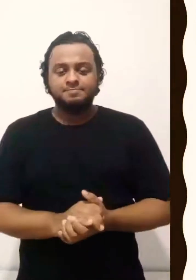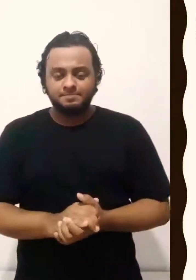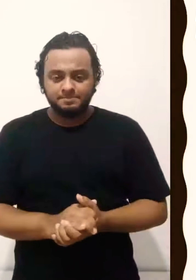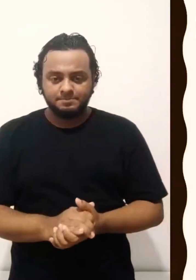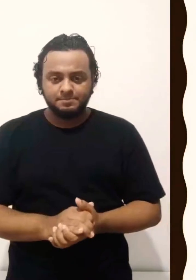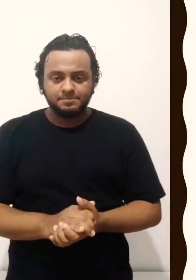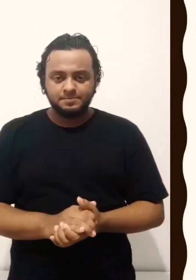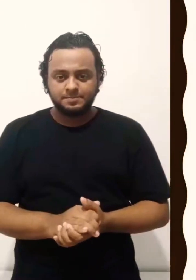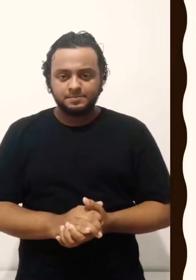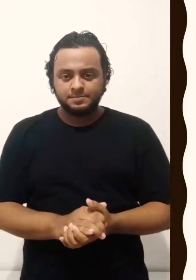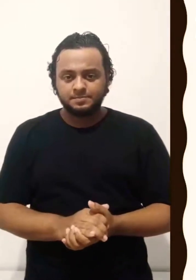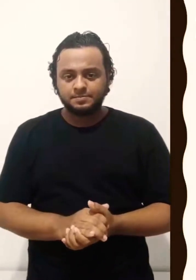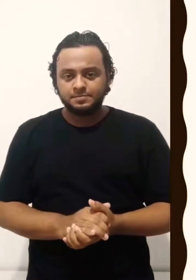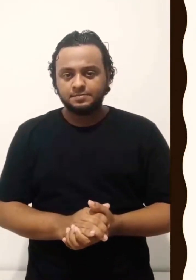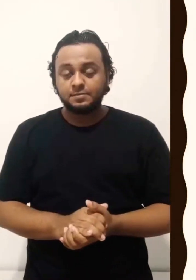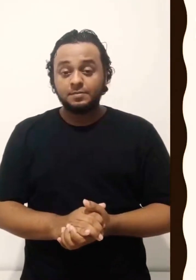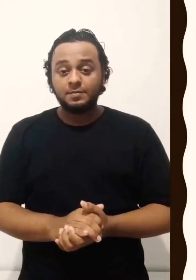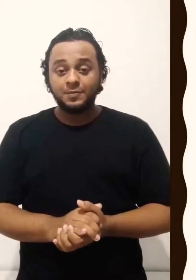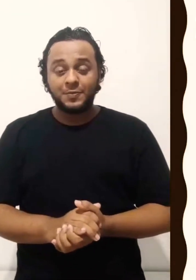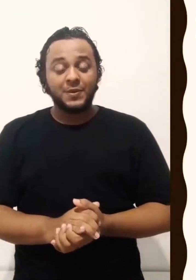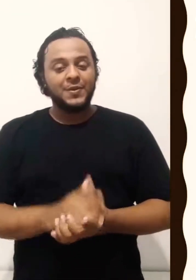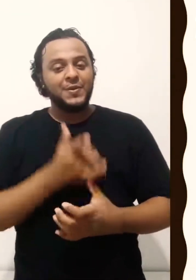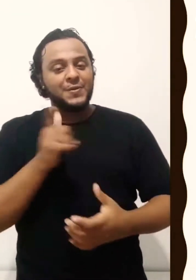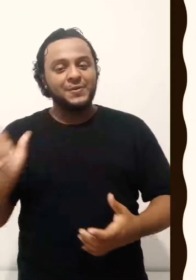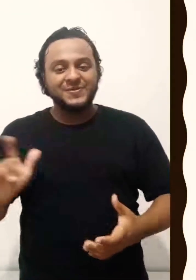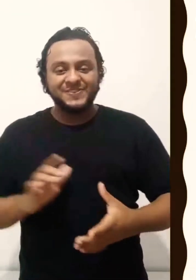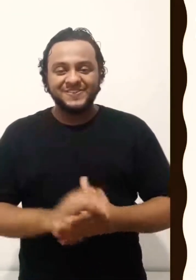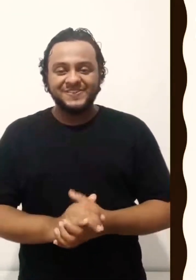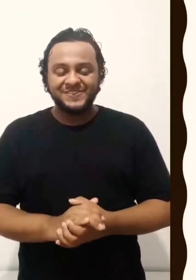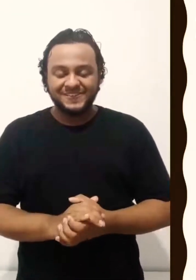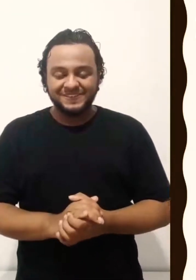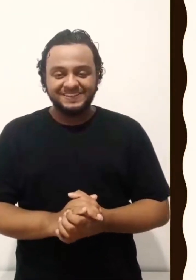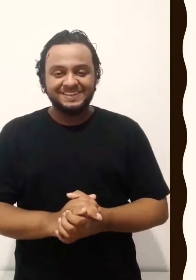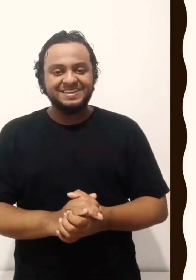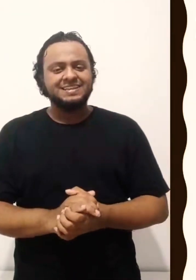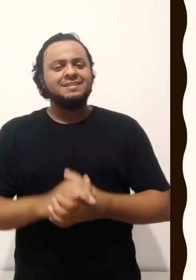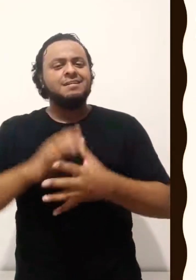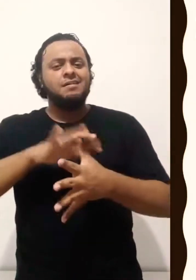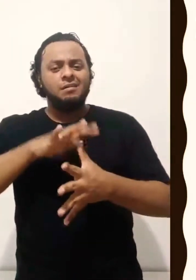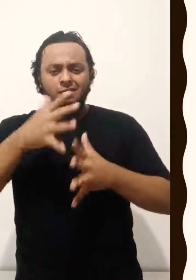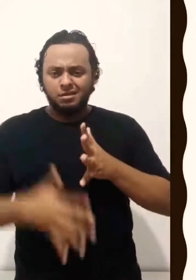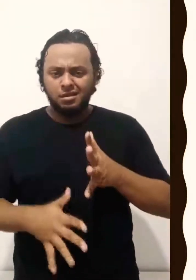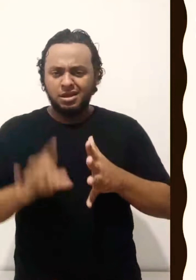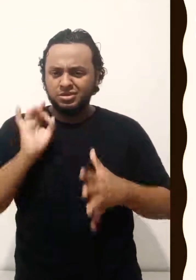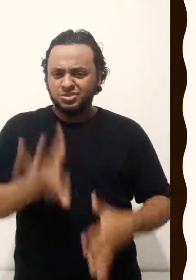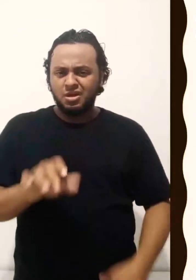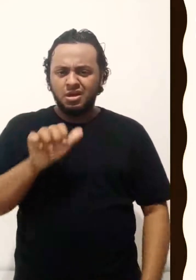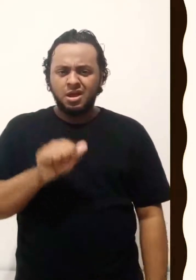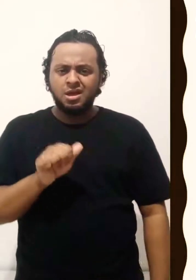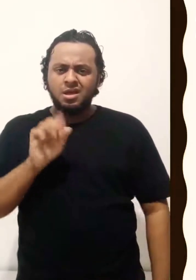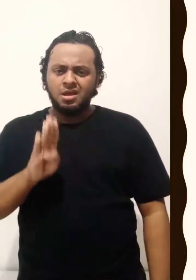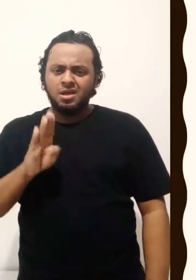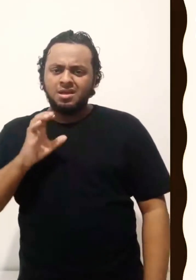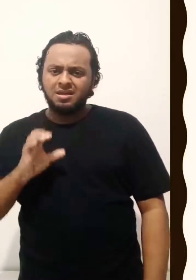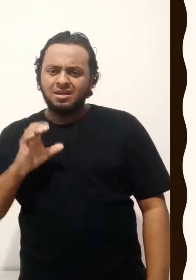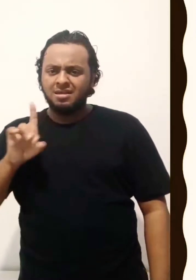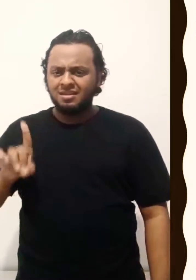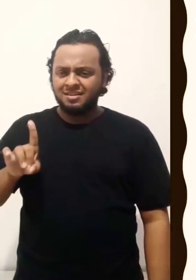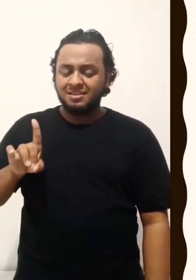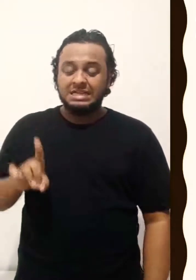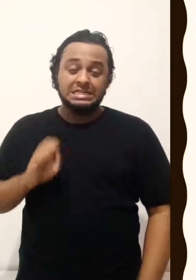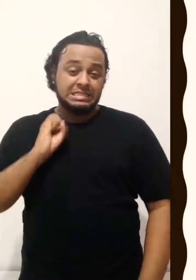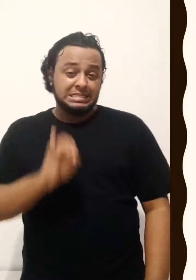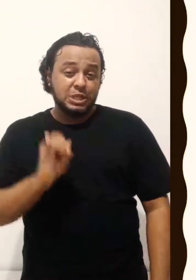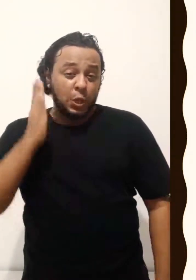verdade. Próximo. A Libras é apenas o alfabeto,